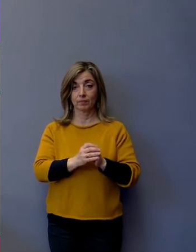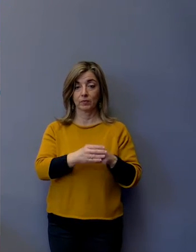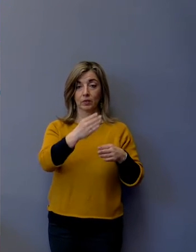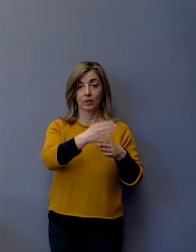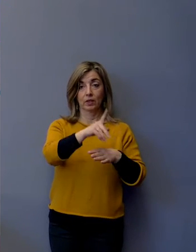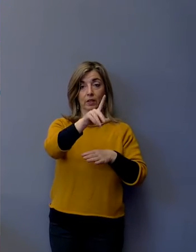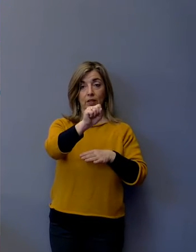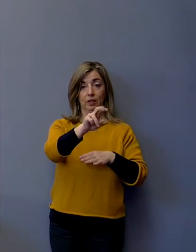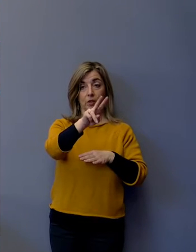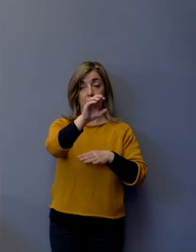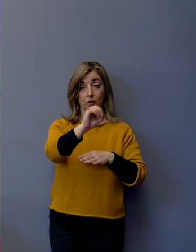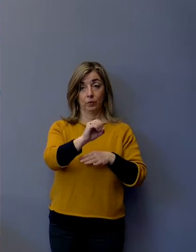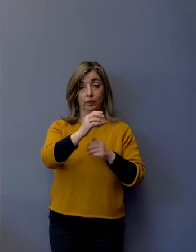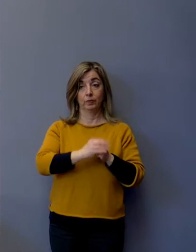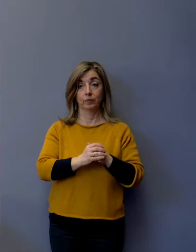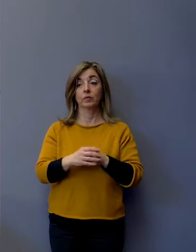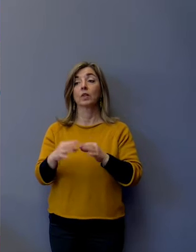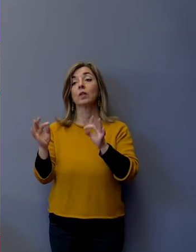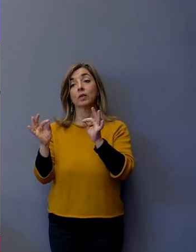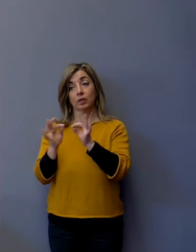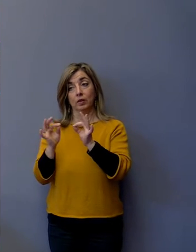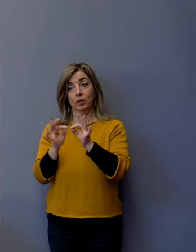lauro amorevole